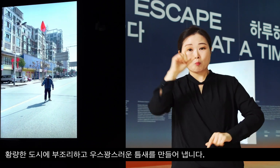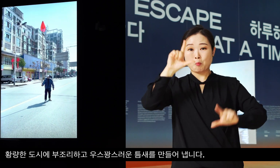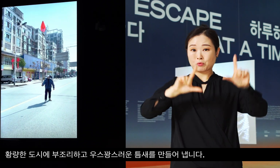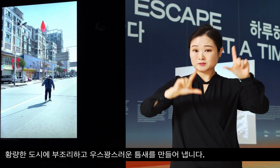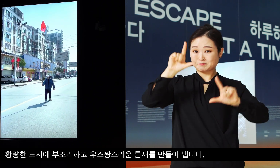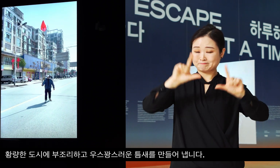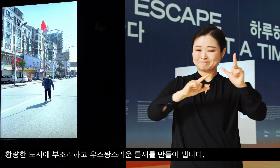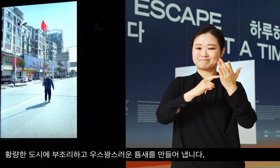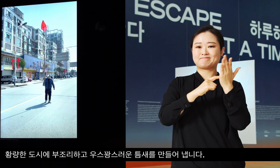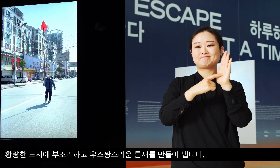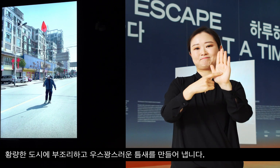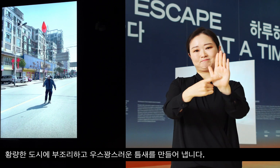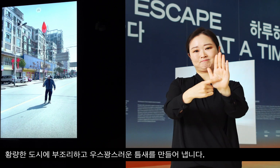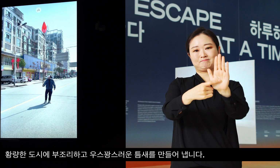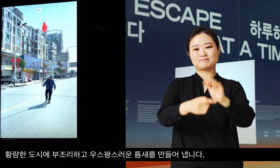만들어냅니다.